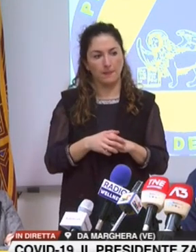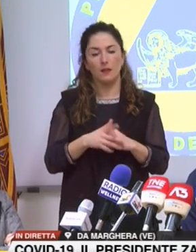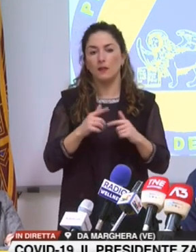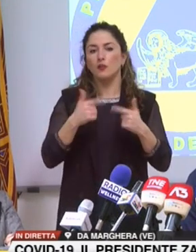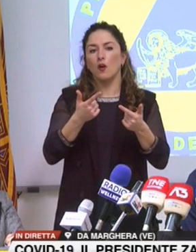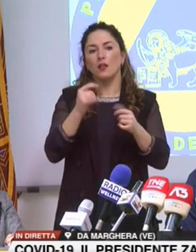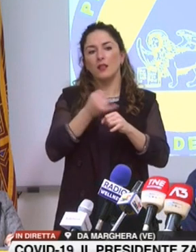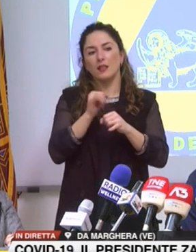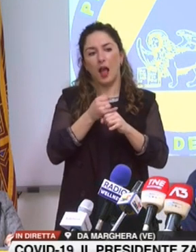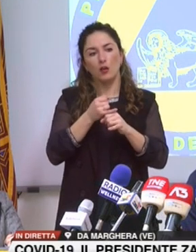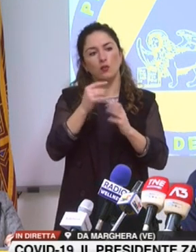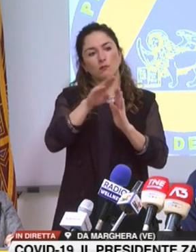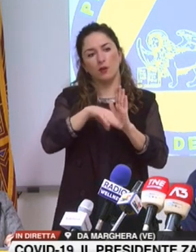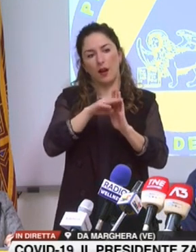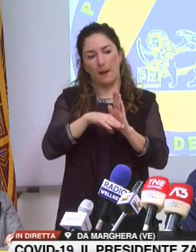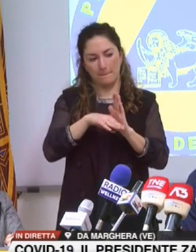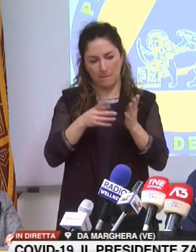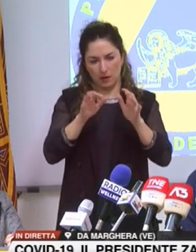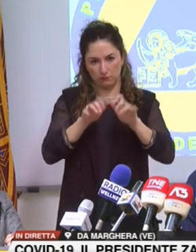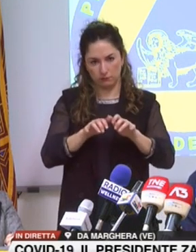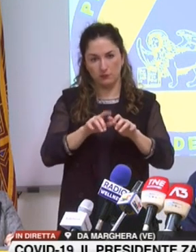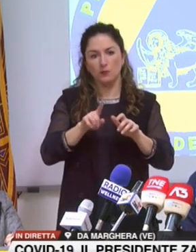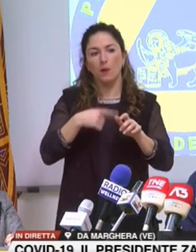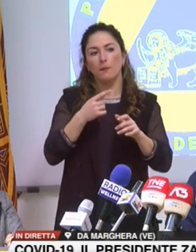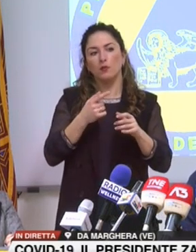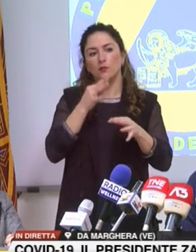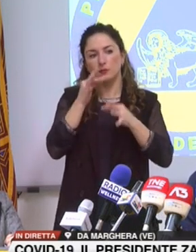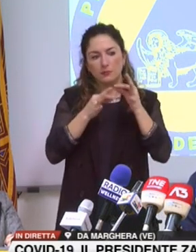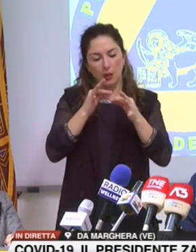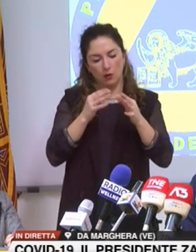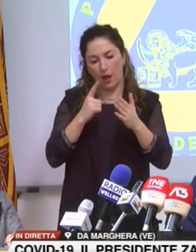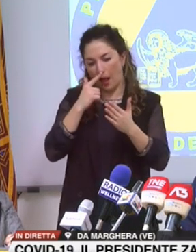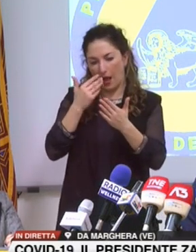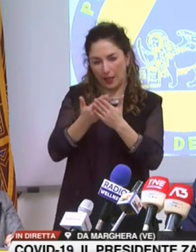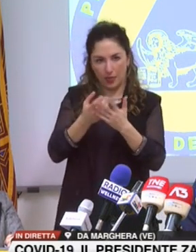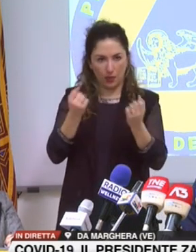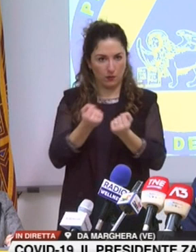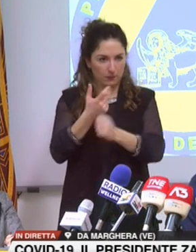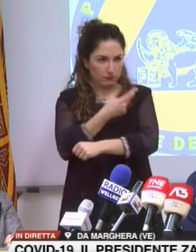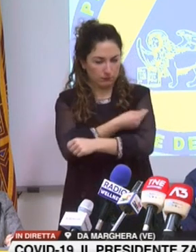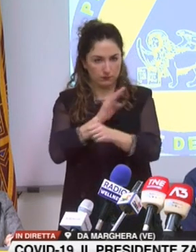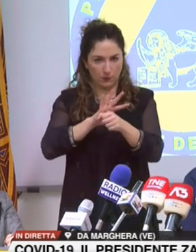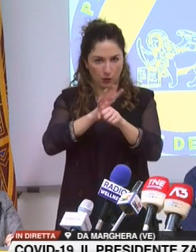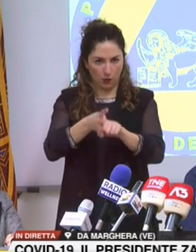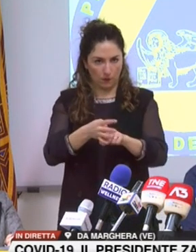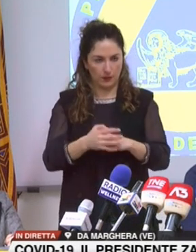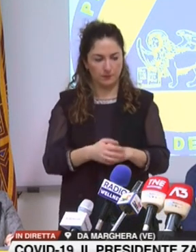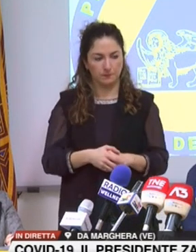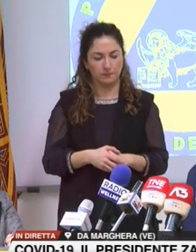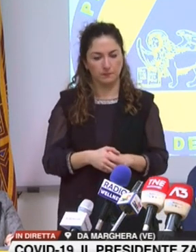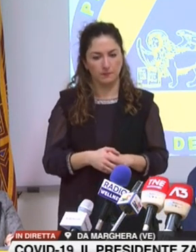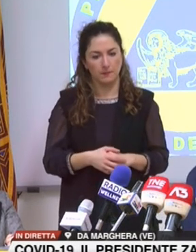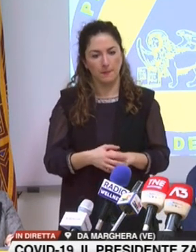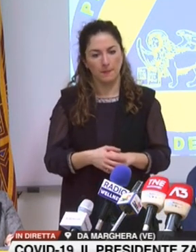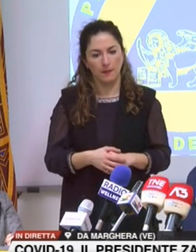poi qualche parola su come è stato adattato allo sviluppo di quella che è la campagna di vaccinazione in corso anti-Covid.